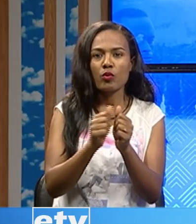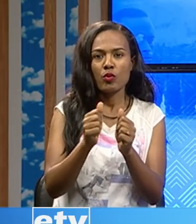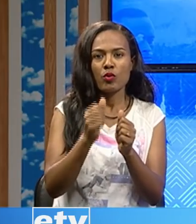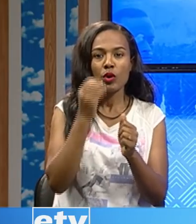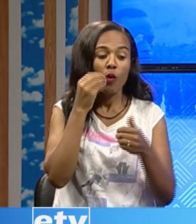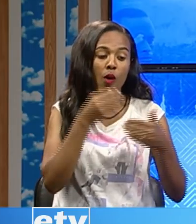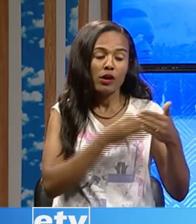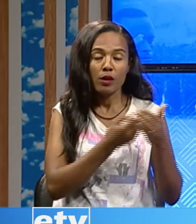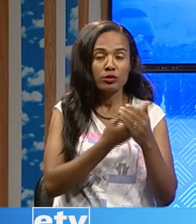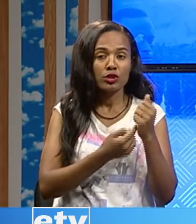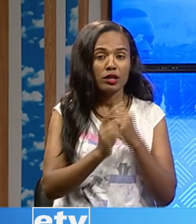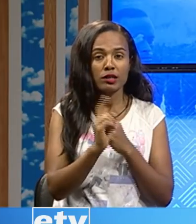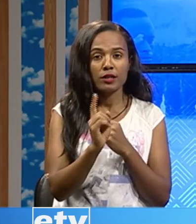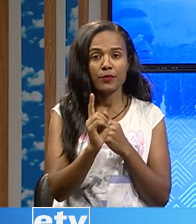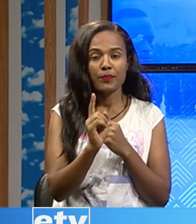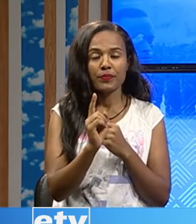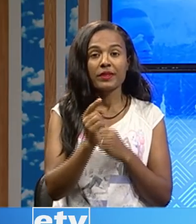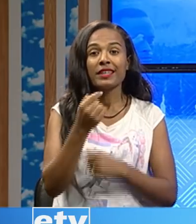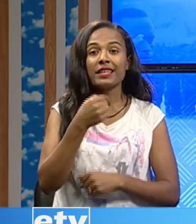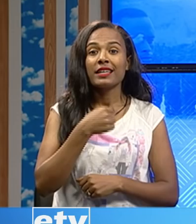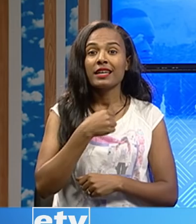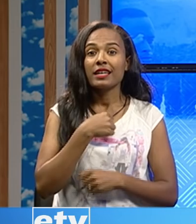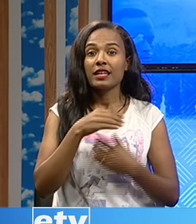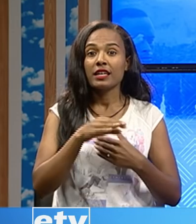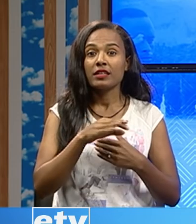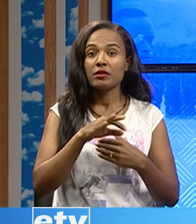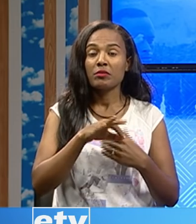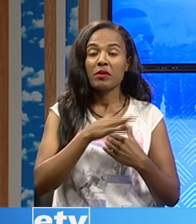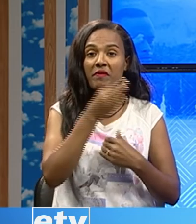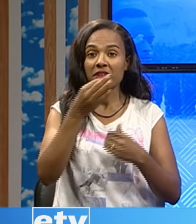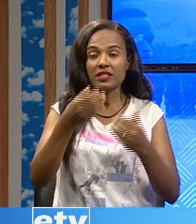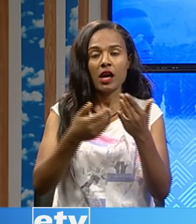አይደለም። የሌብነት መንፈስ አዲስ አይደለም።